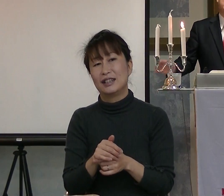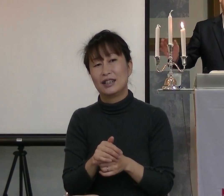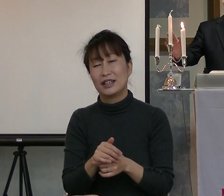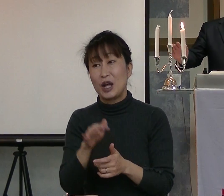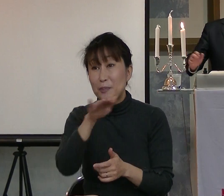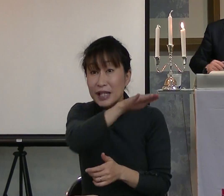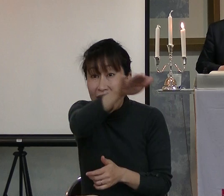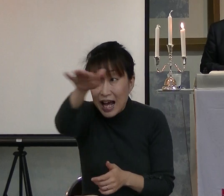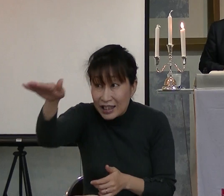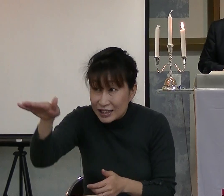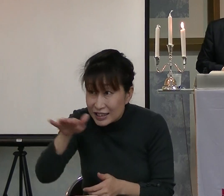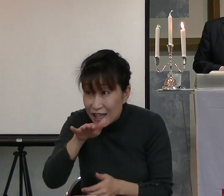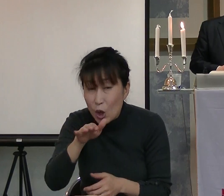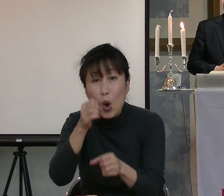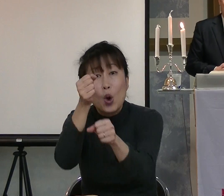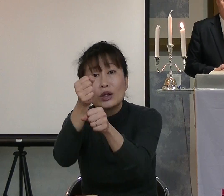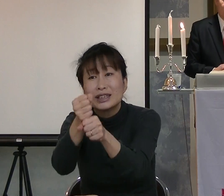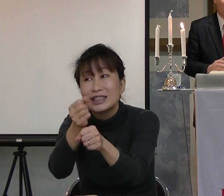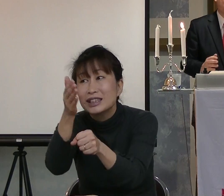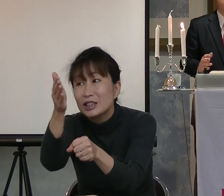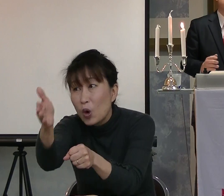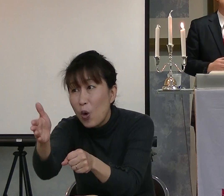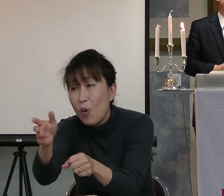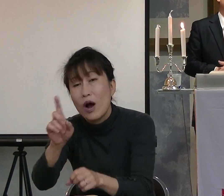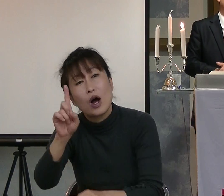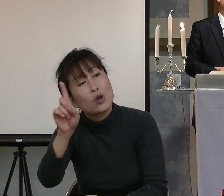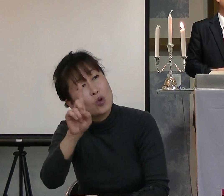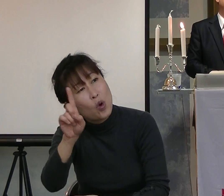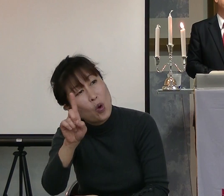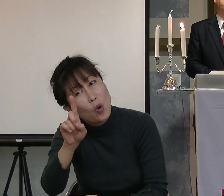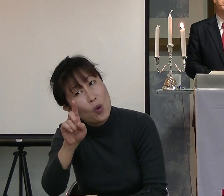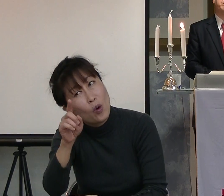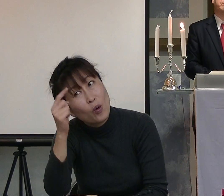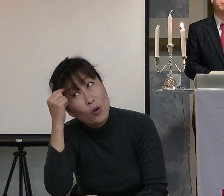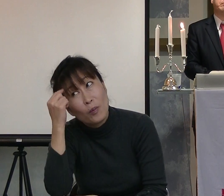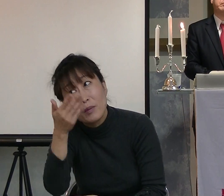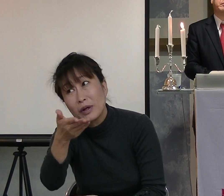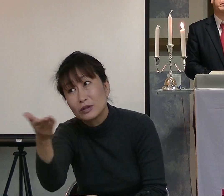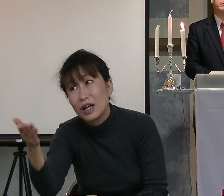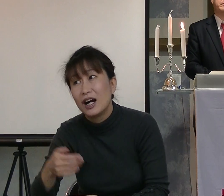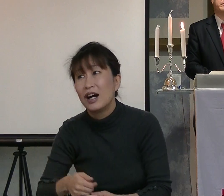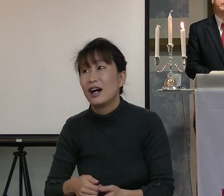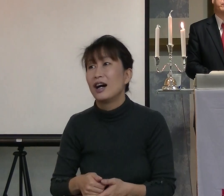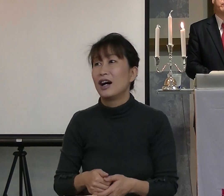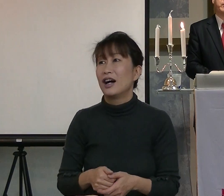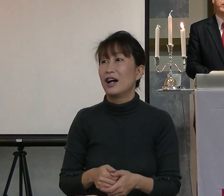皆様の信仰はどのような信仰ですか？